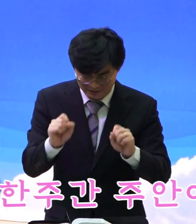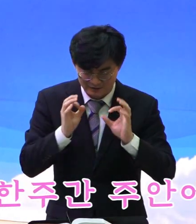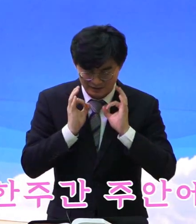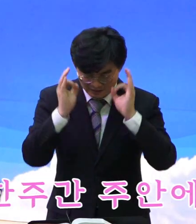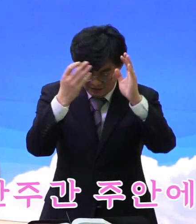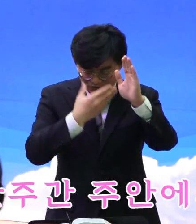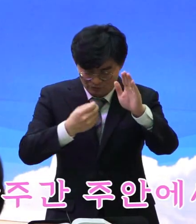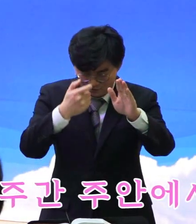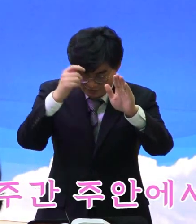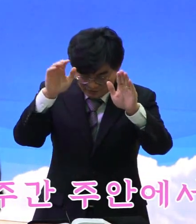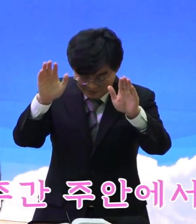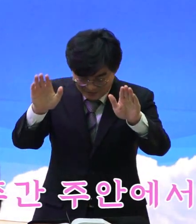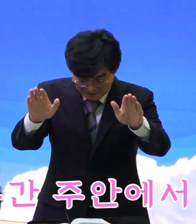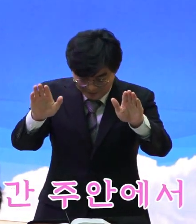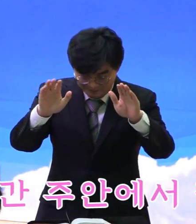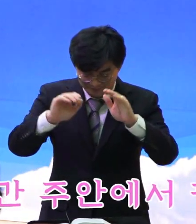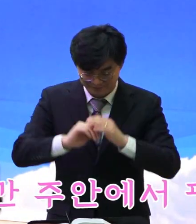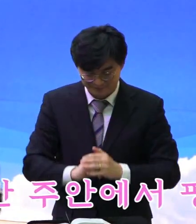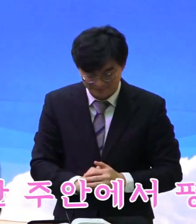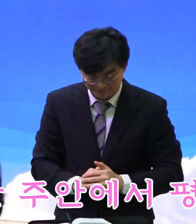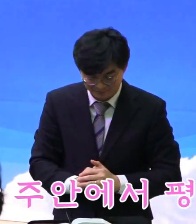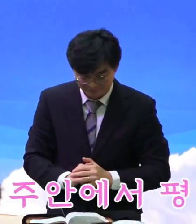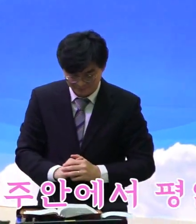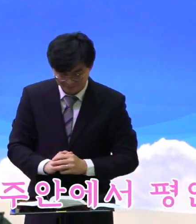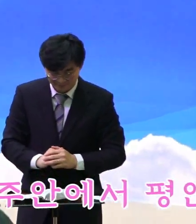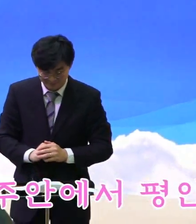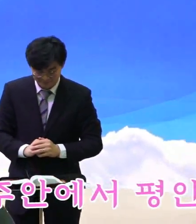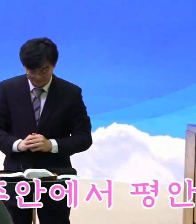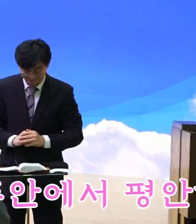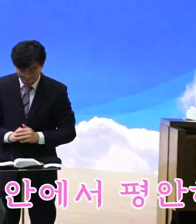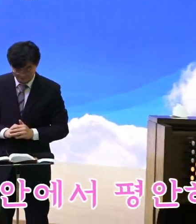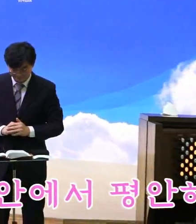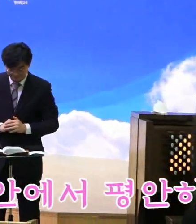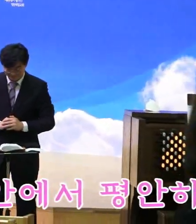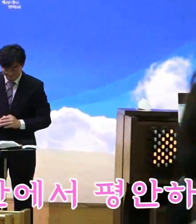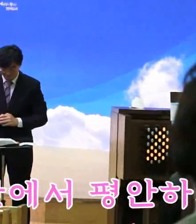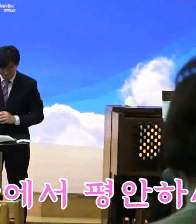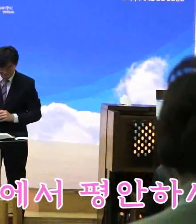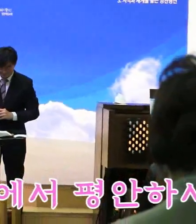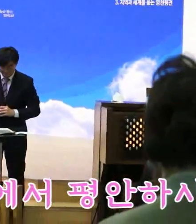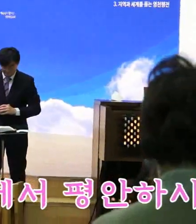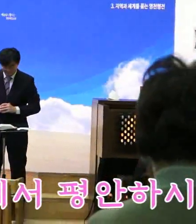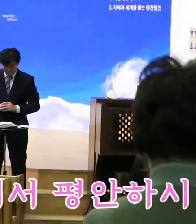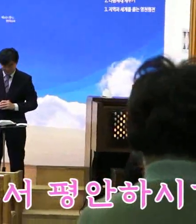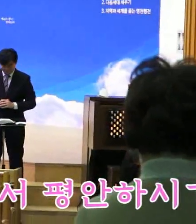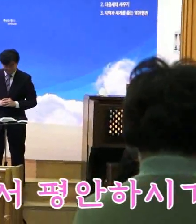간절히 축원하옵나이다. 아멘.